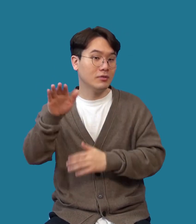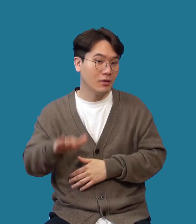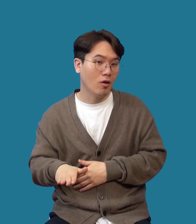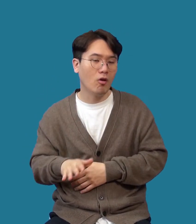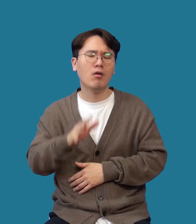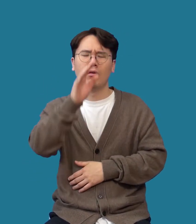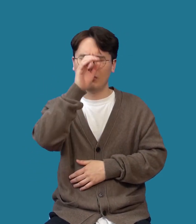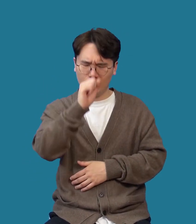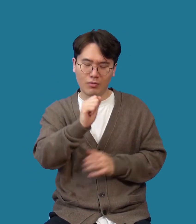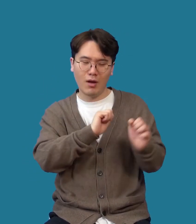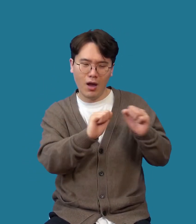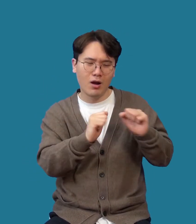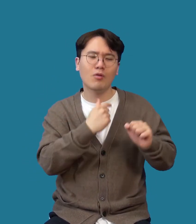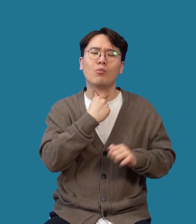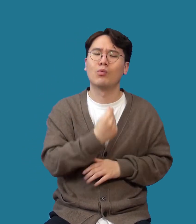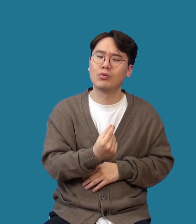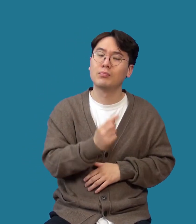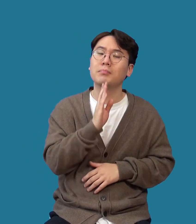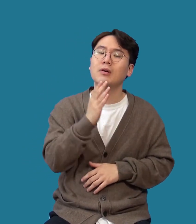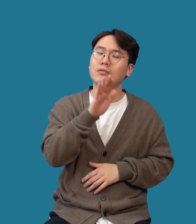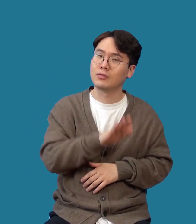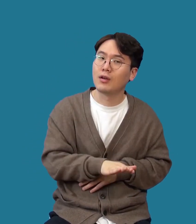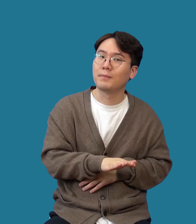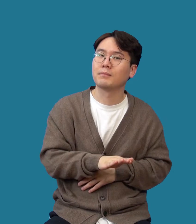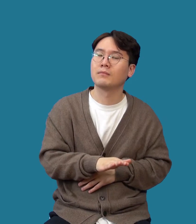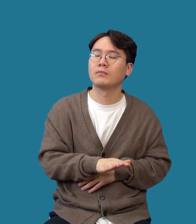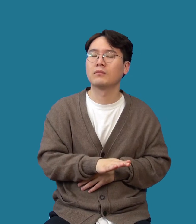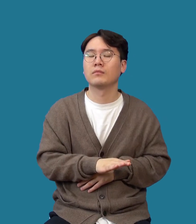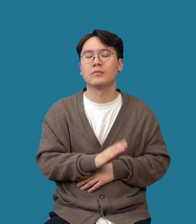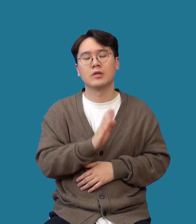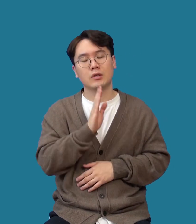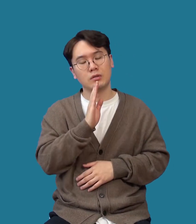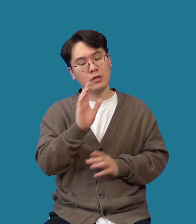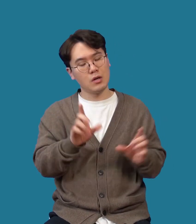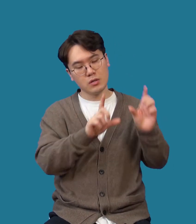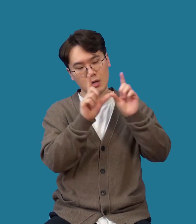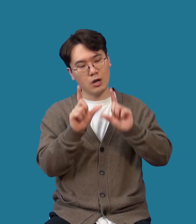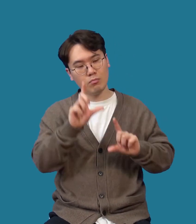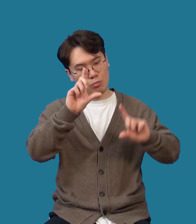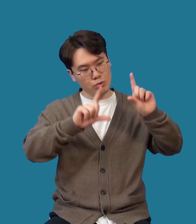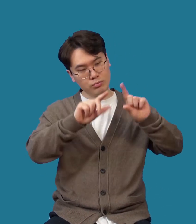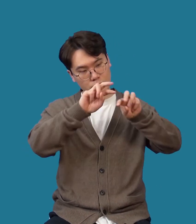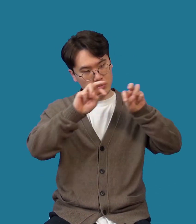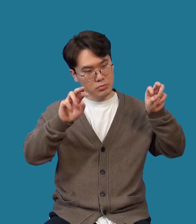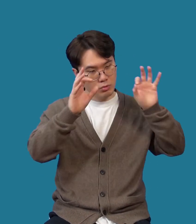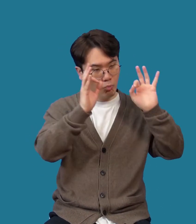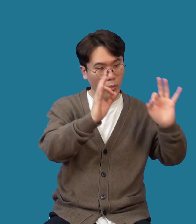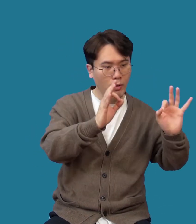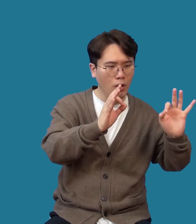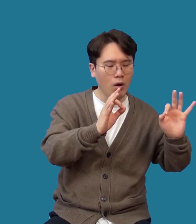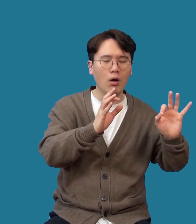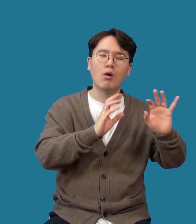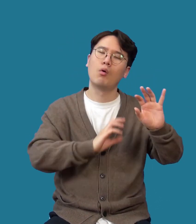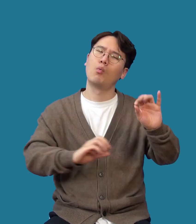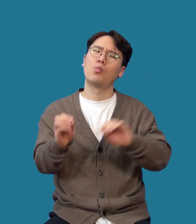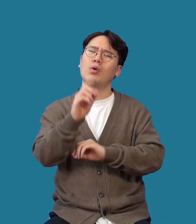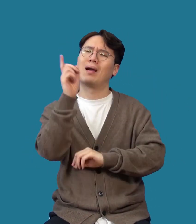원합니다. 그러나 실제의 삶을 가만히 보면 오히려 악을 행할 때가 많다는